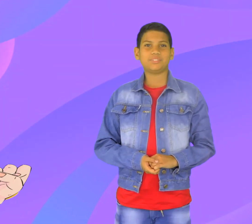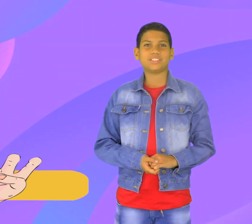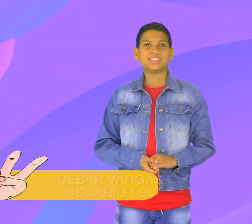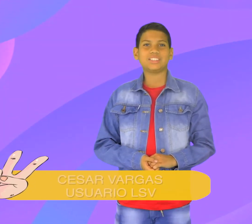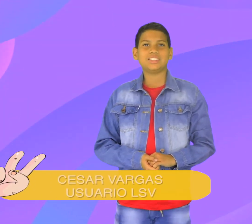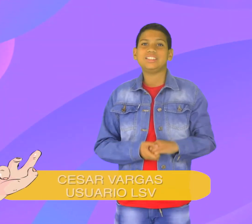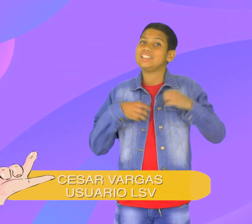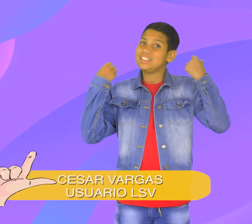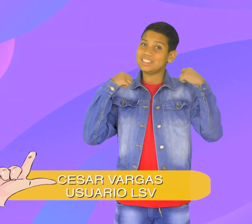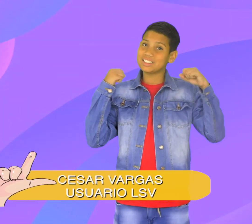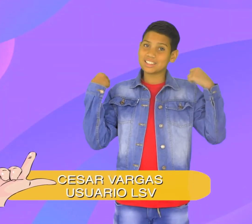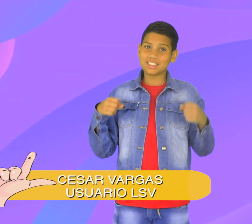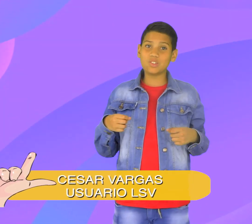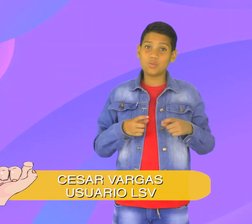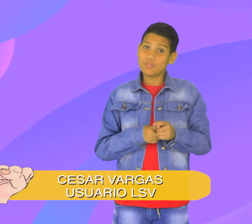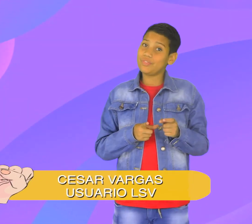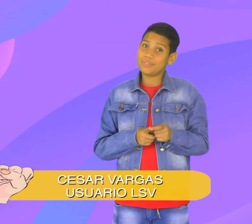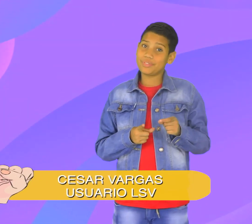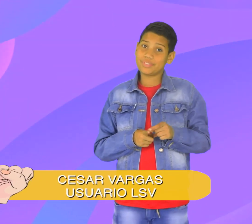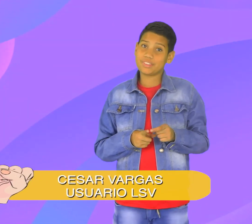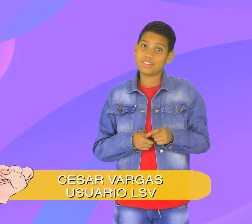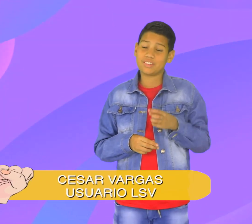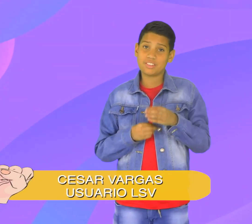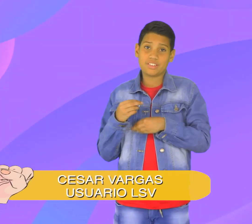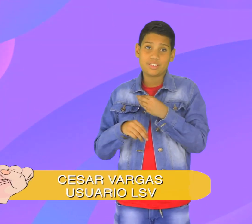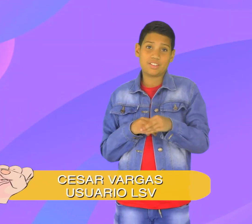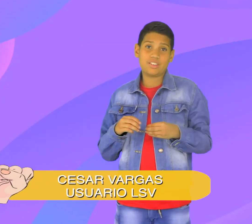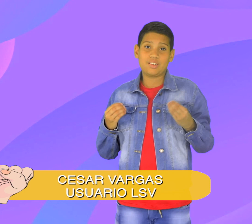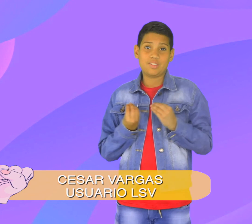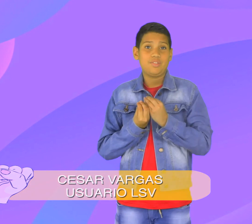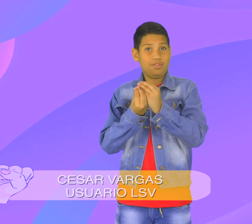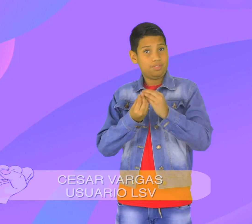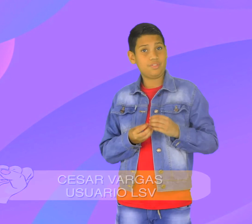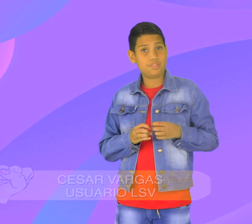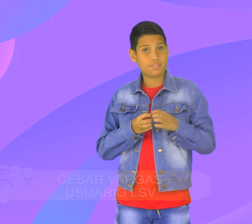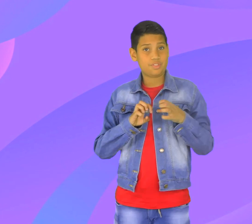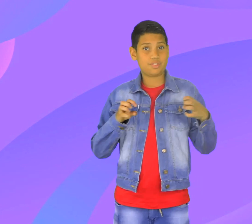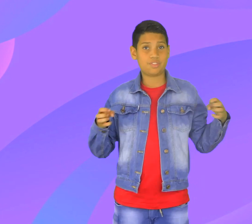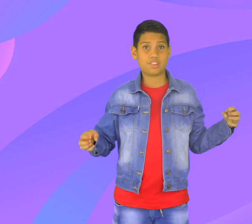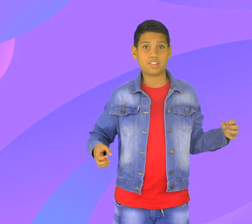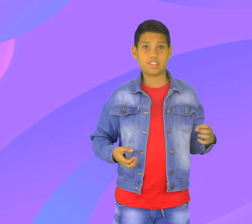Practiquemos algunas palabras y hagamos juntos oraciones en lengua de señas con ellas.